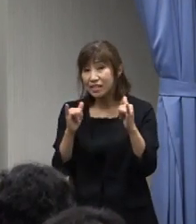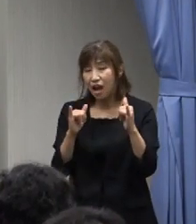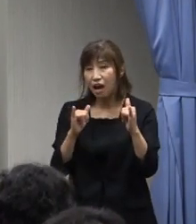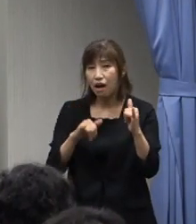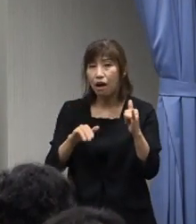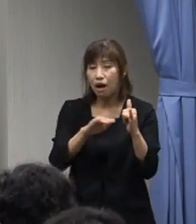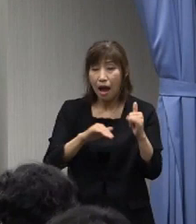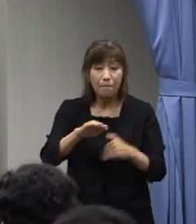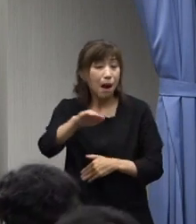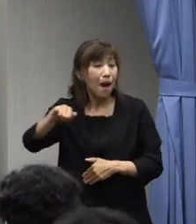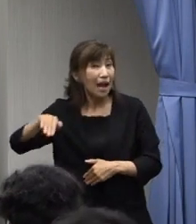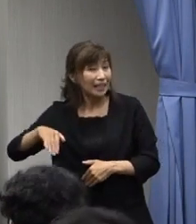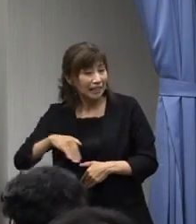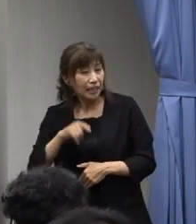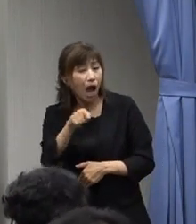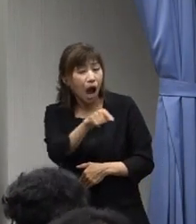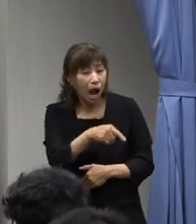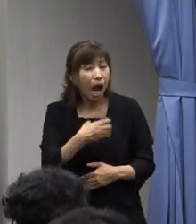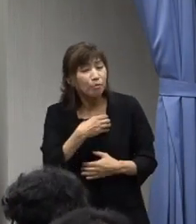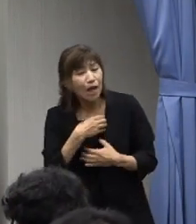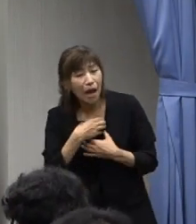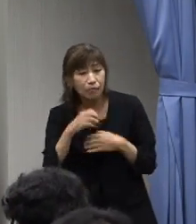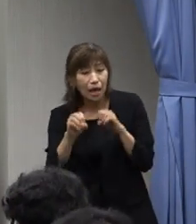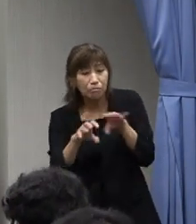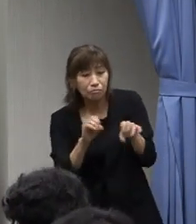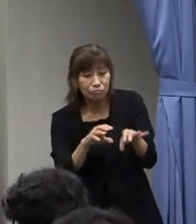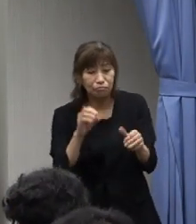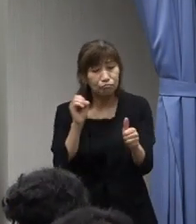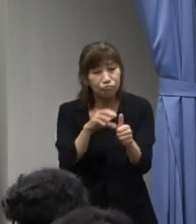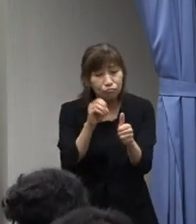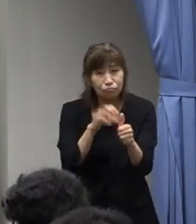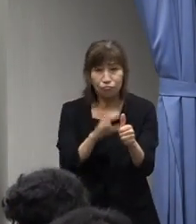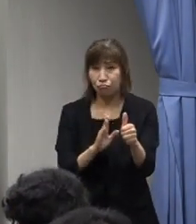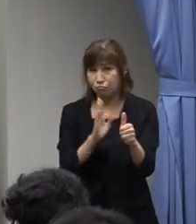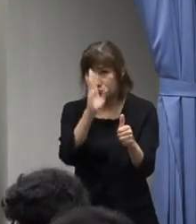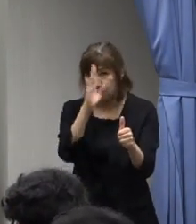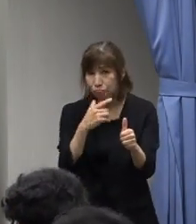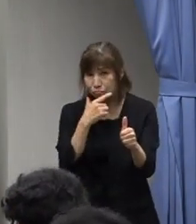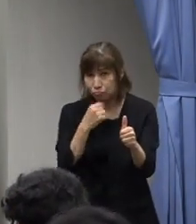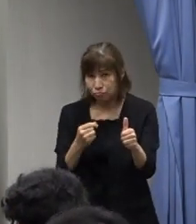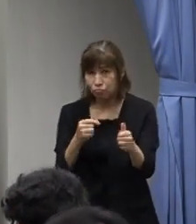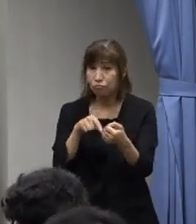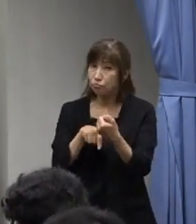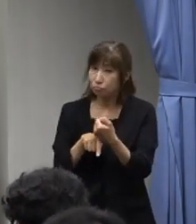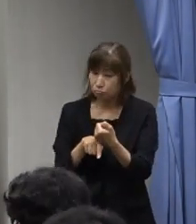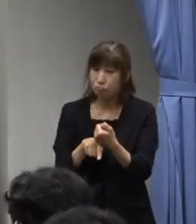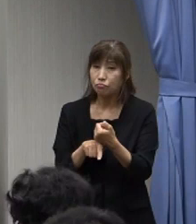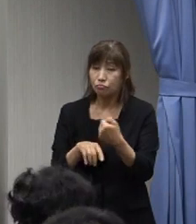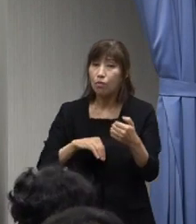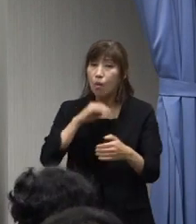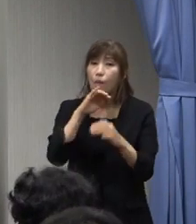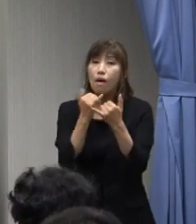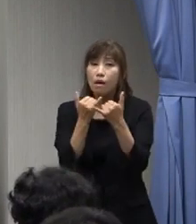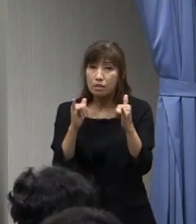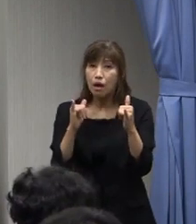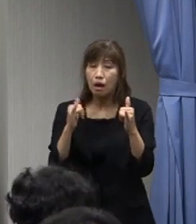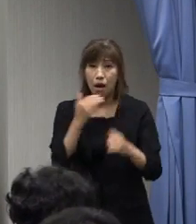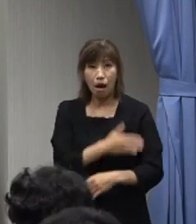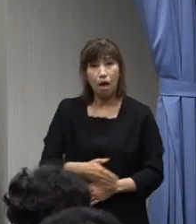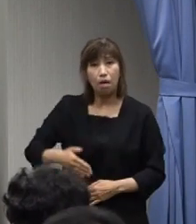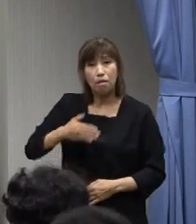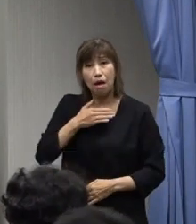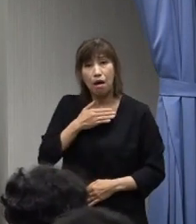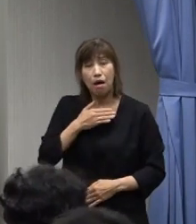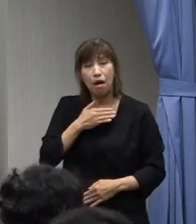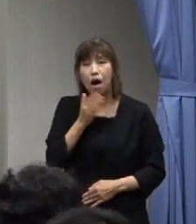かけをお願いしたいと思います。なぜかというと、なぜかかりやすい、なぜ熱中症になりやすいかというと、高齢者の方は体内の水